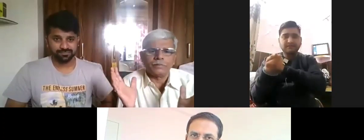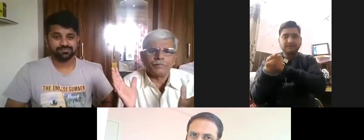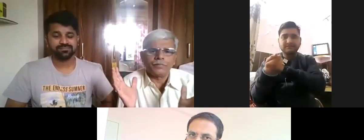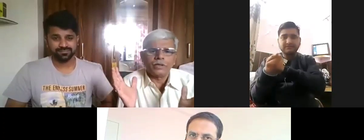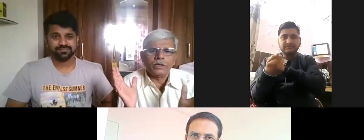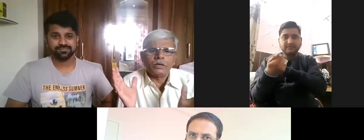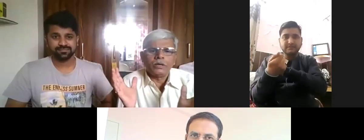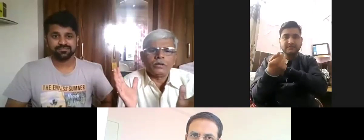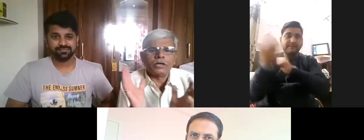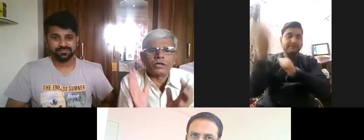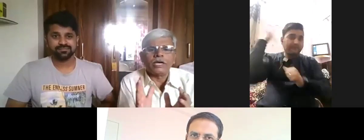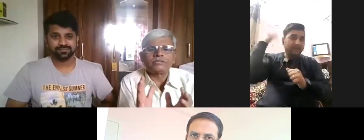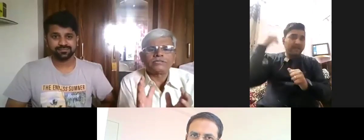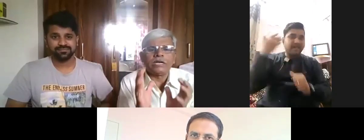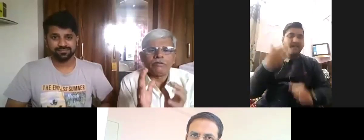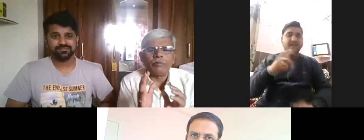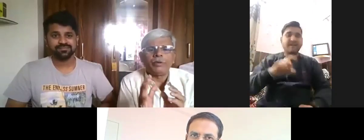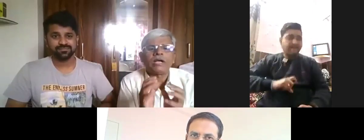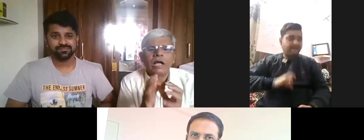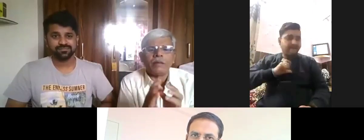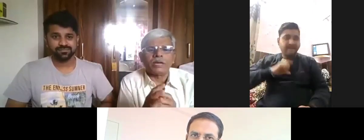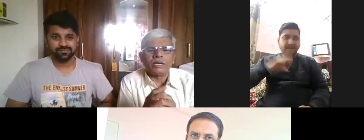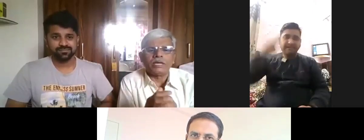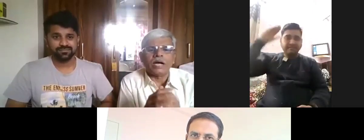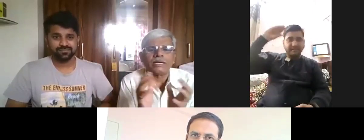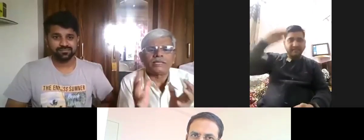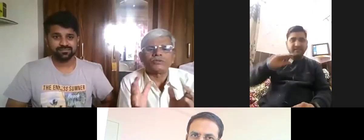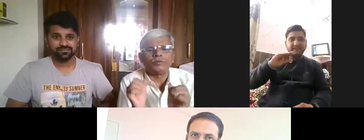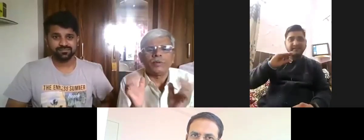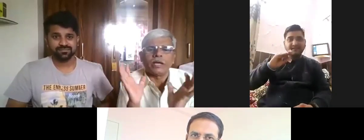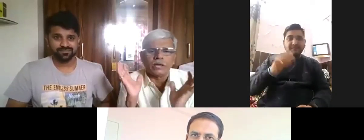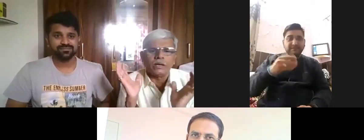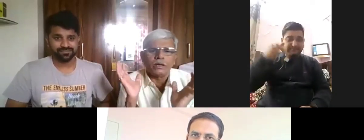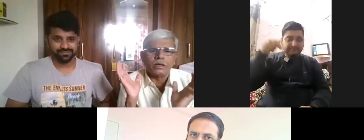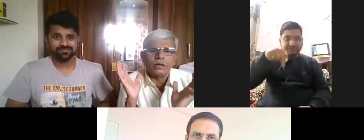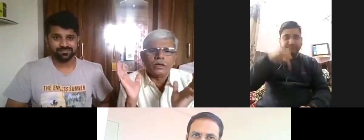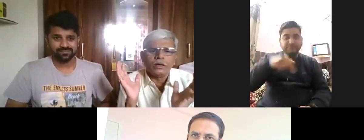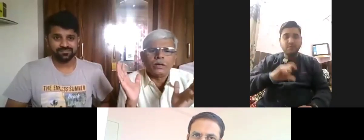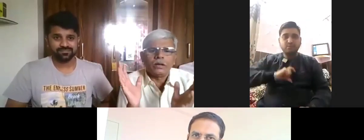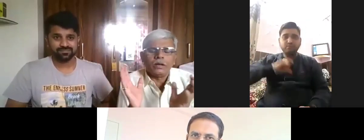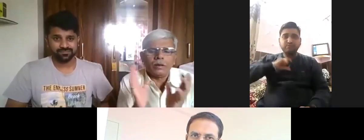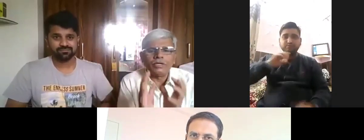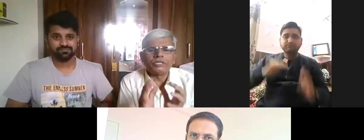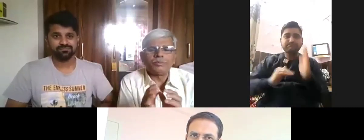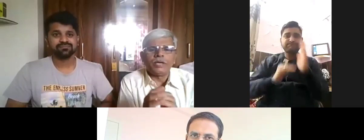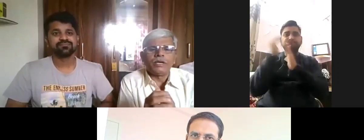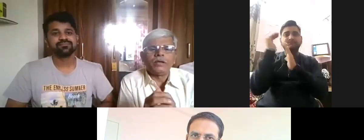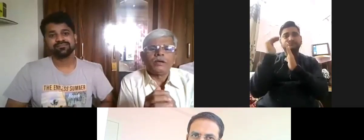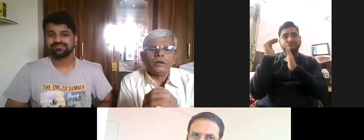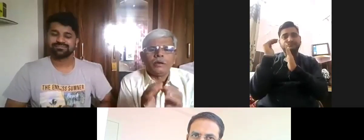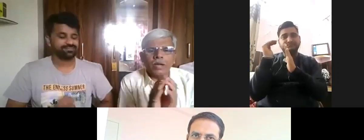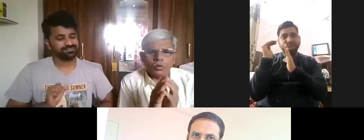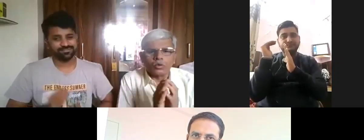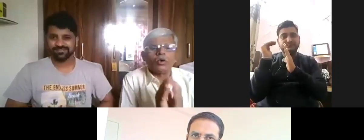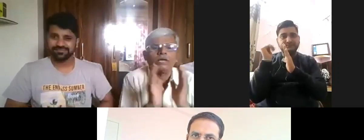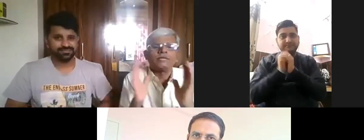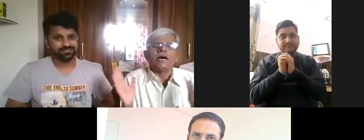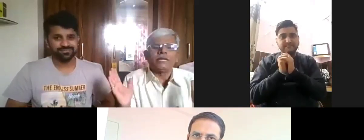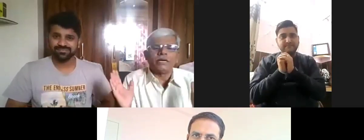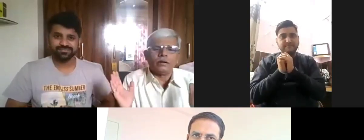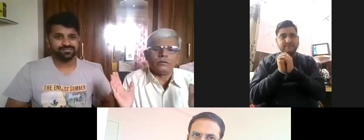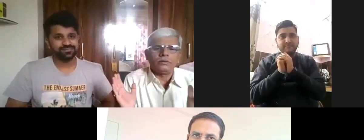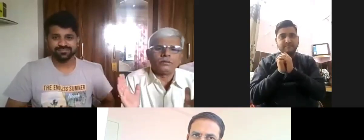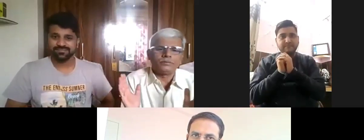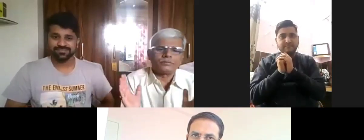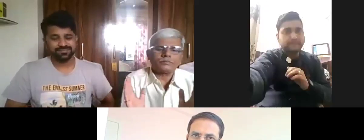आर्टिस्ट है, इंटरनेशनल लेवल पे काम करने का आर्टिस्ट उसमें है, अभी इसमें अभी खुद को आदत